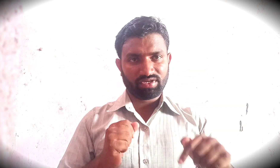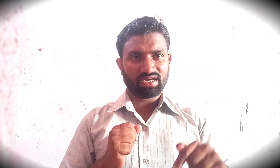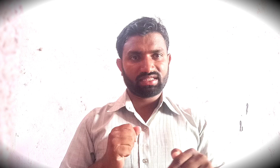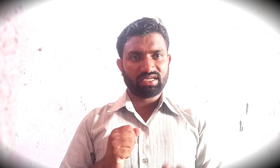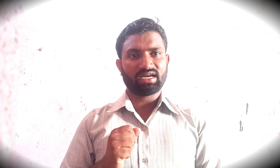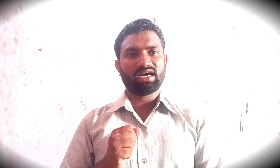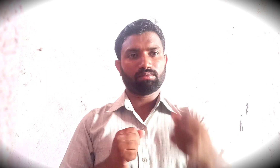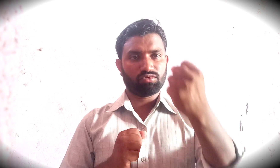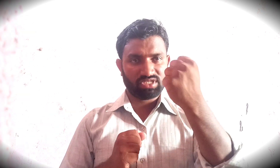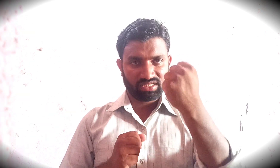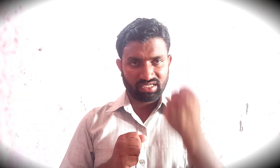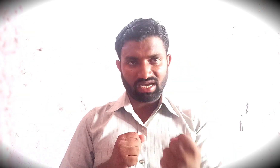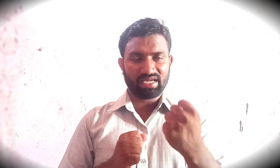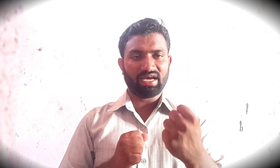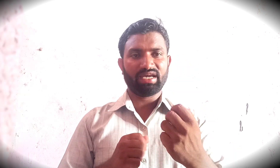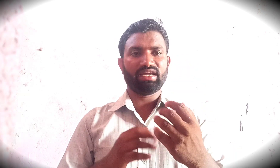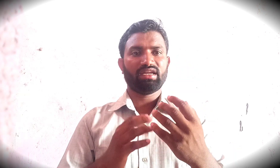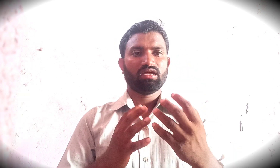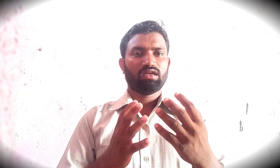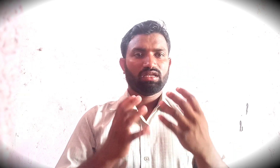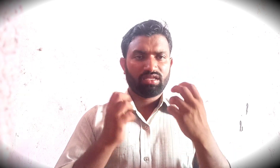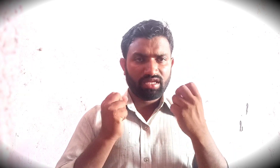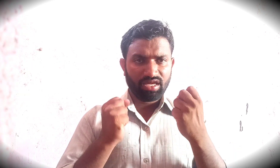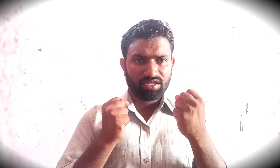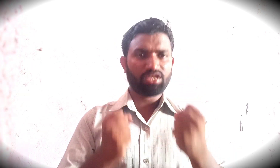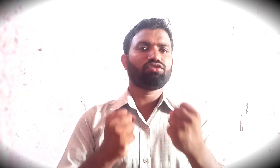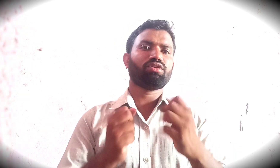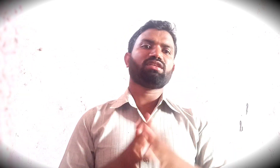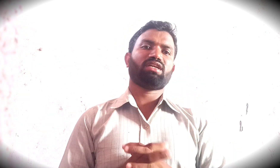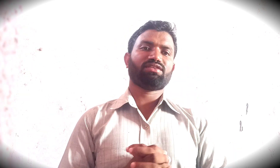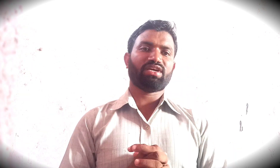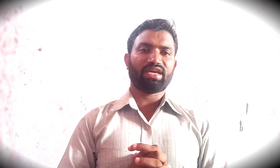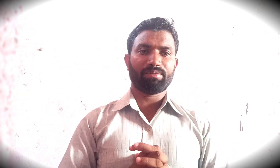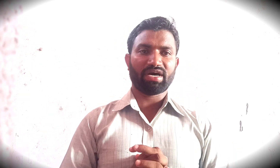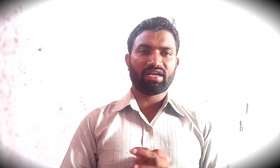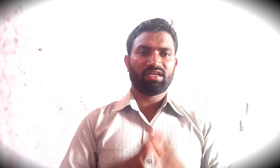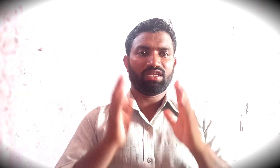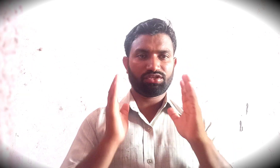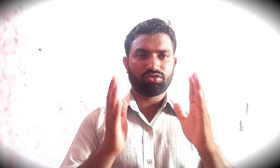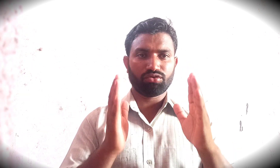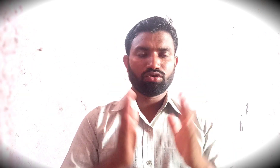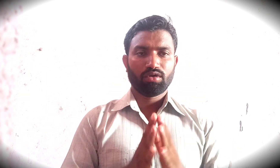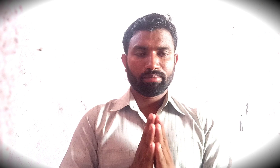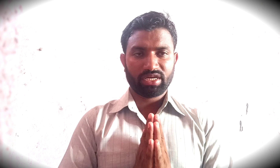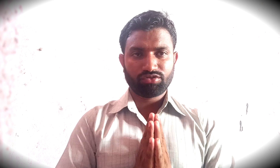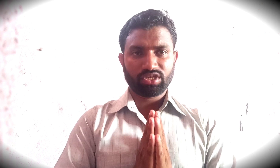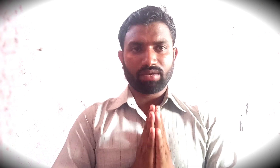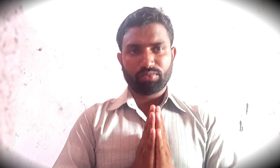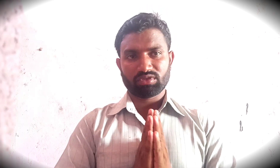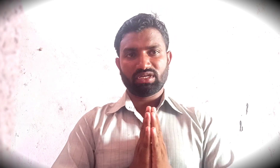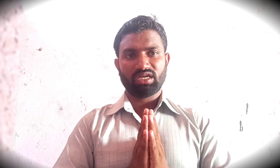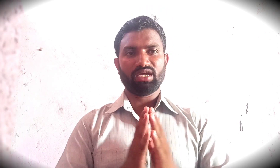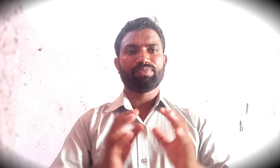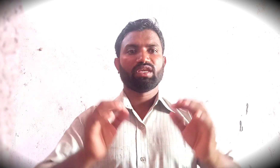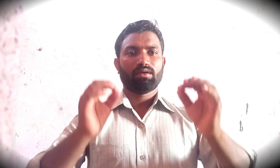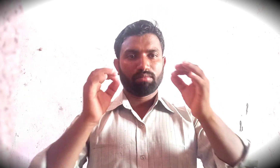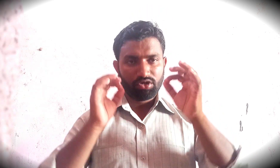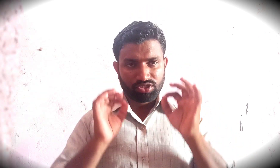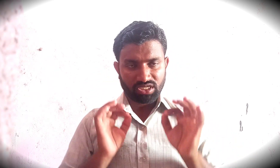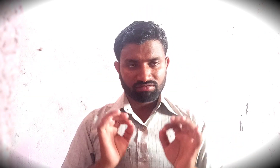का अधिकार मुझे दिया गया है। ये यीशु किस तरह से कह पा रहे हैं? यीशु मनुष्य के पुत्र हैं, मनुष्य